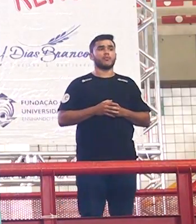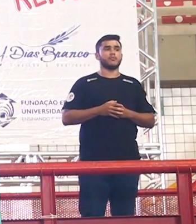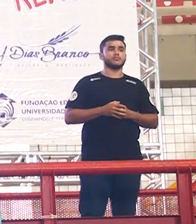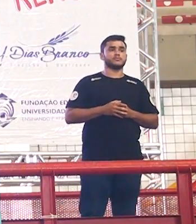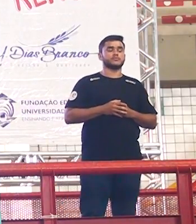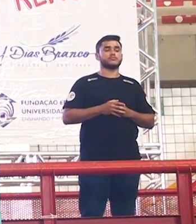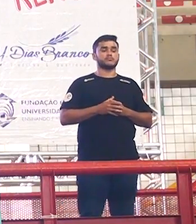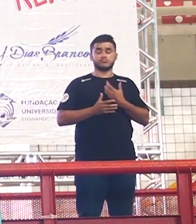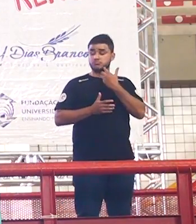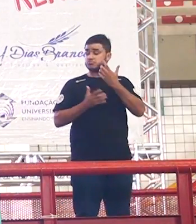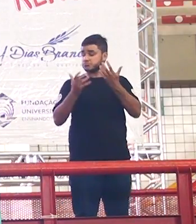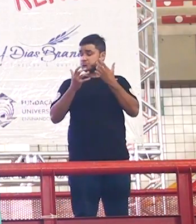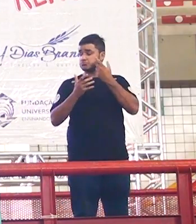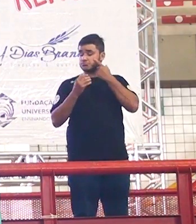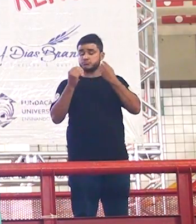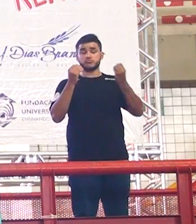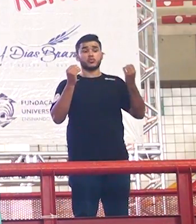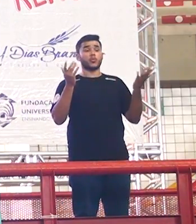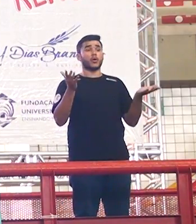É isso mesmo que ele quer saber.